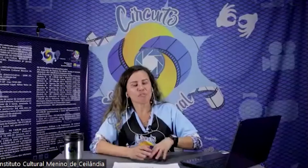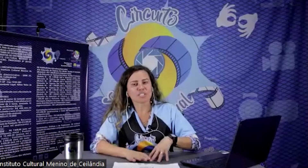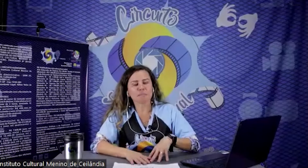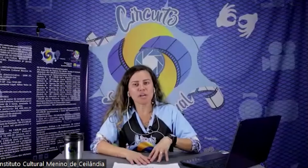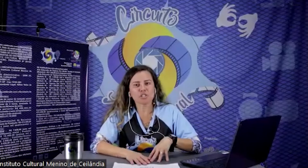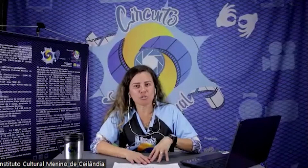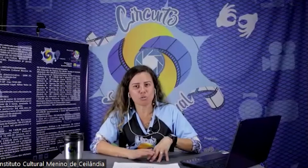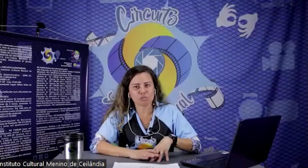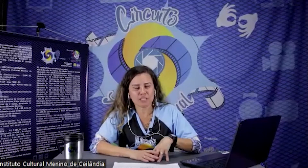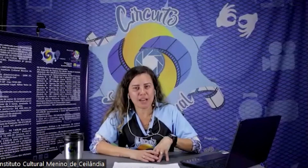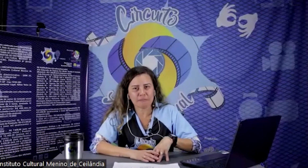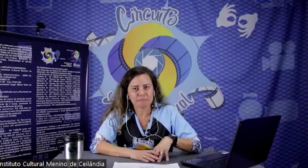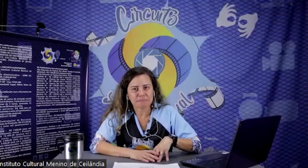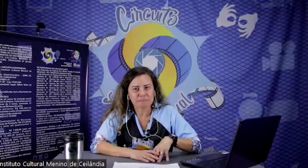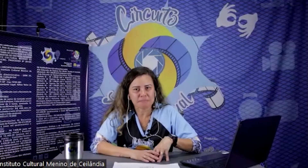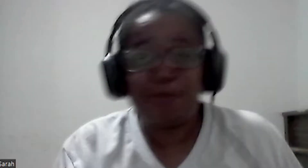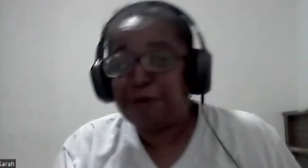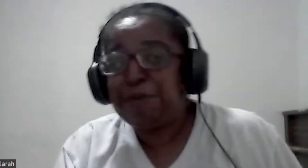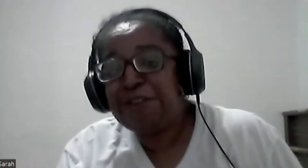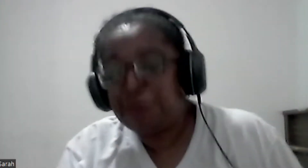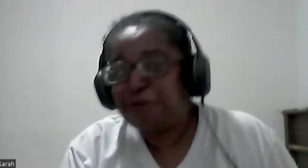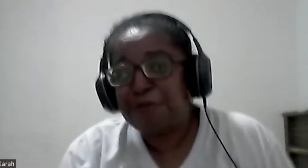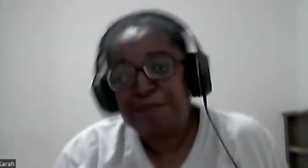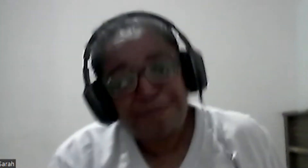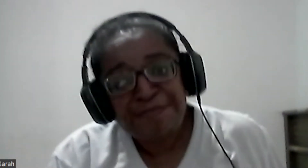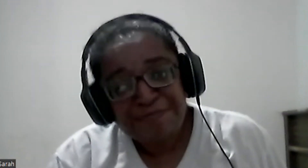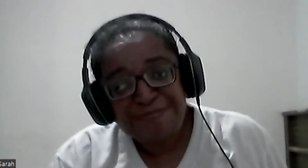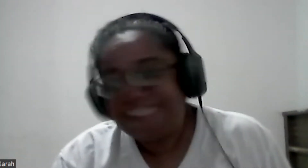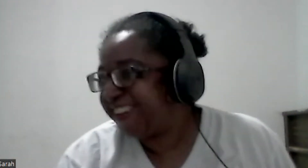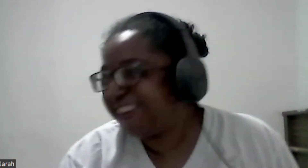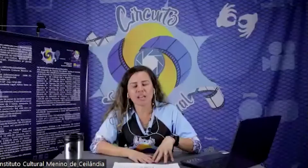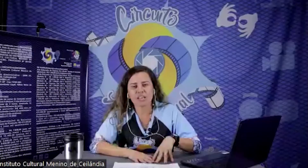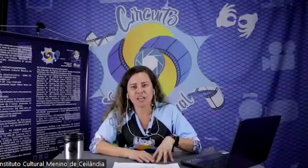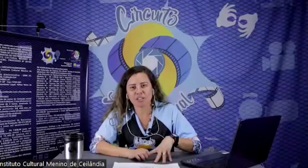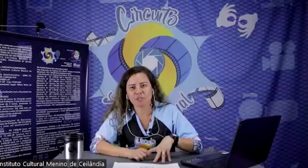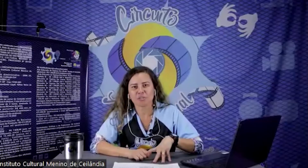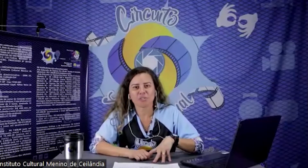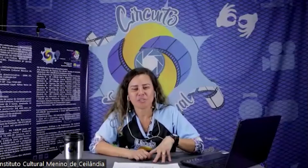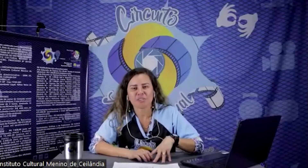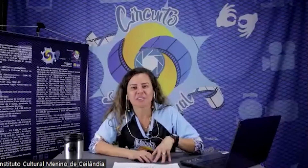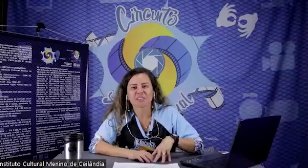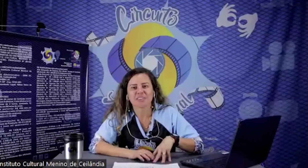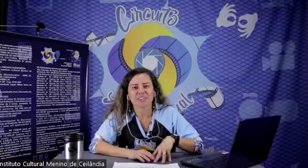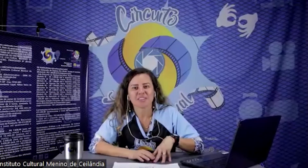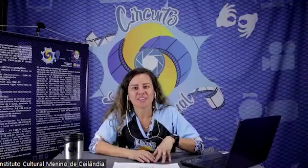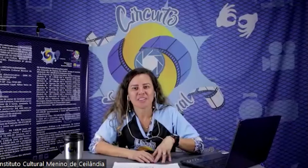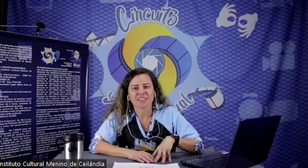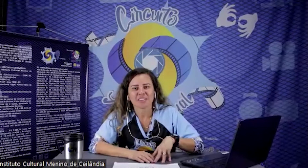Você é mãe de surdo, Sara? Sou a mãe de surdo. Seu filho está em que ano? Está no 2º ano.